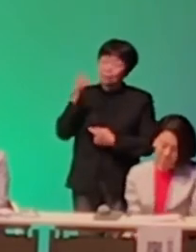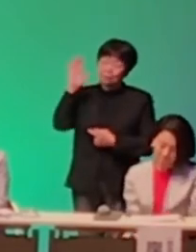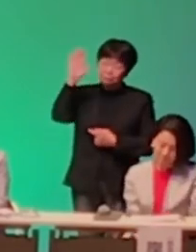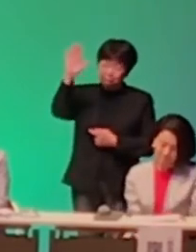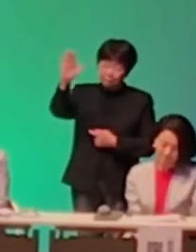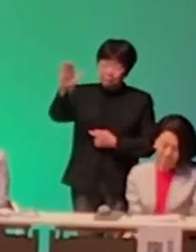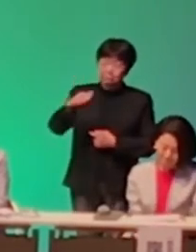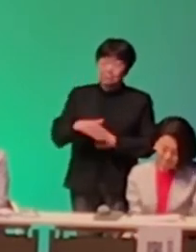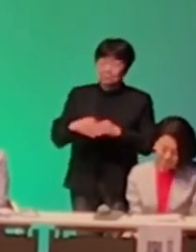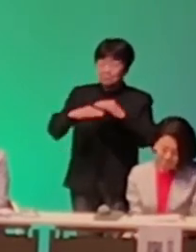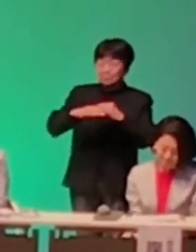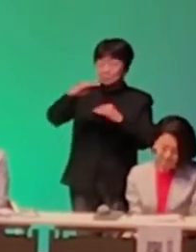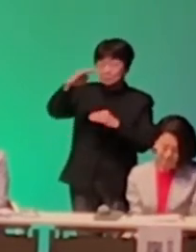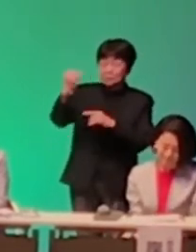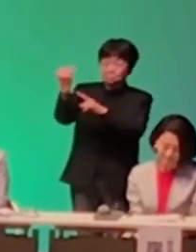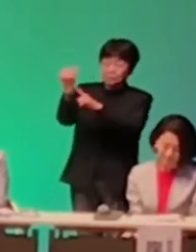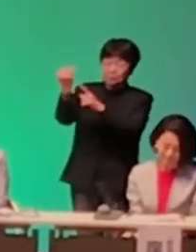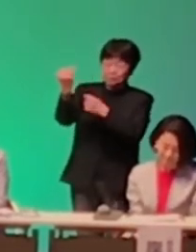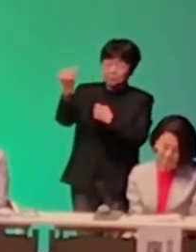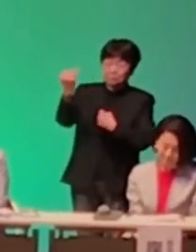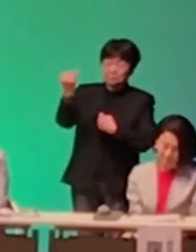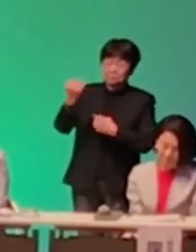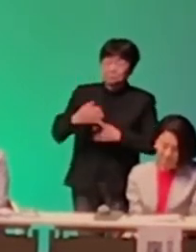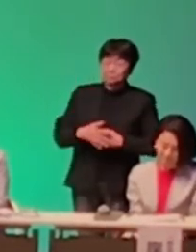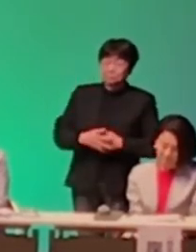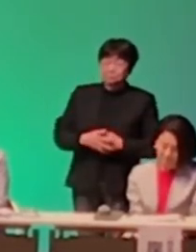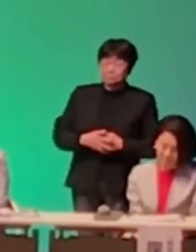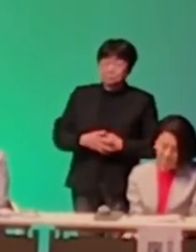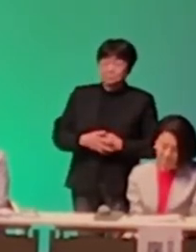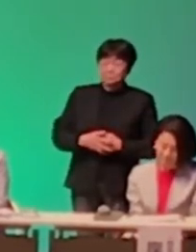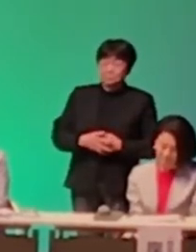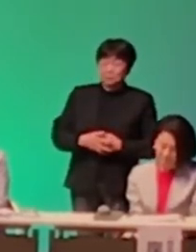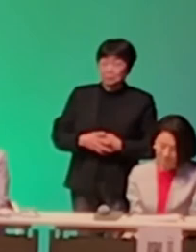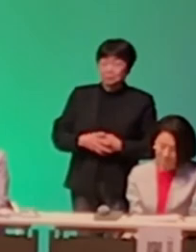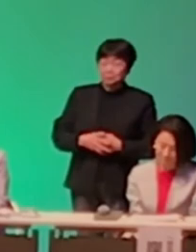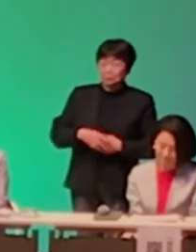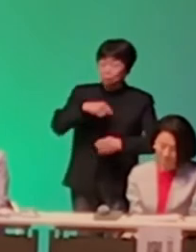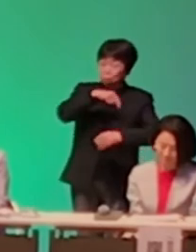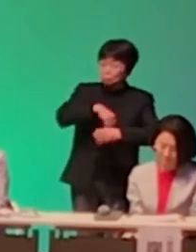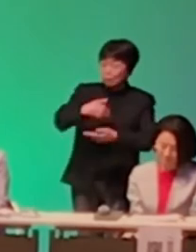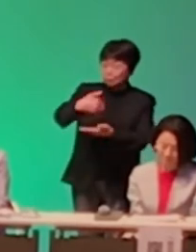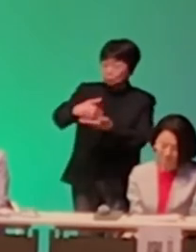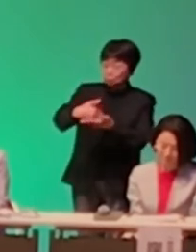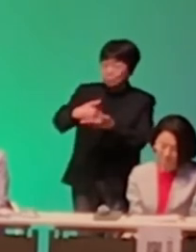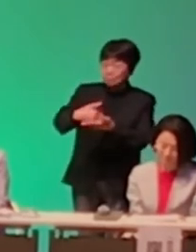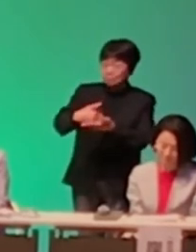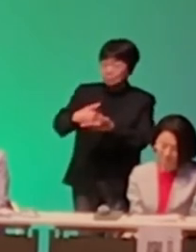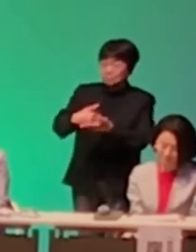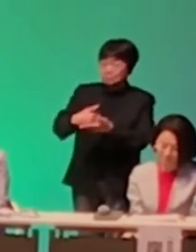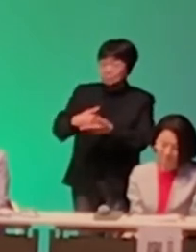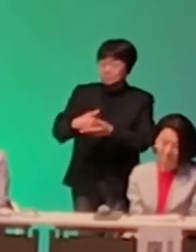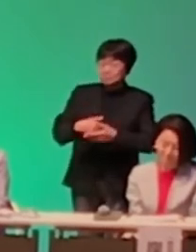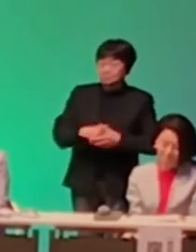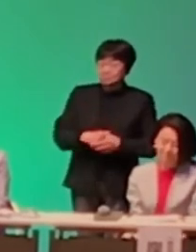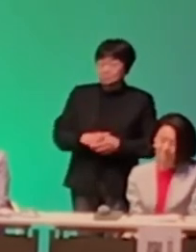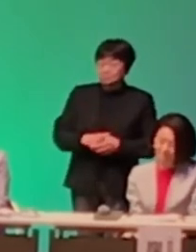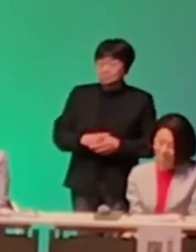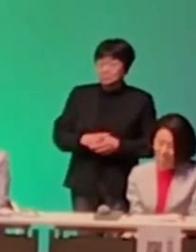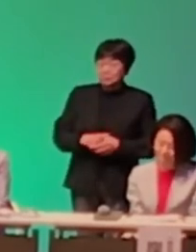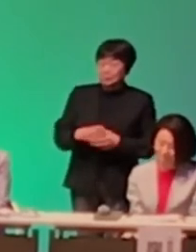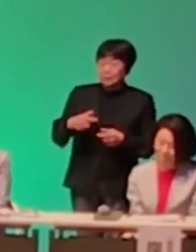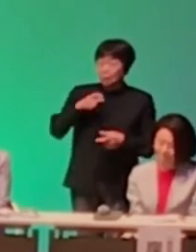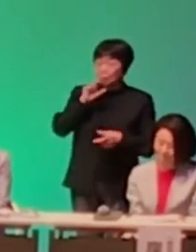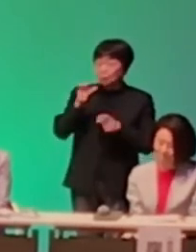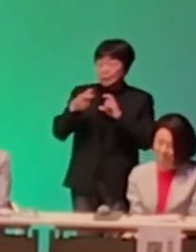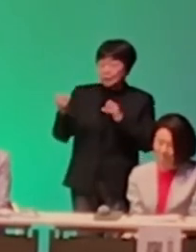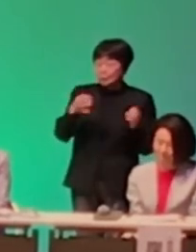に先輩から非常にこう思い出深い言葉なんですけど、お酒を伴うようなその懇親会の